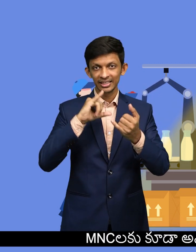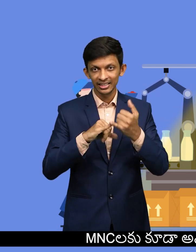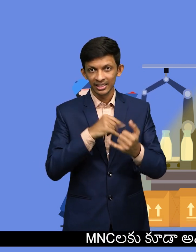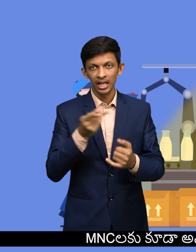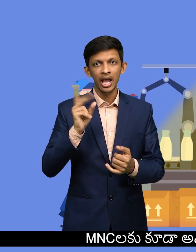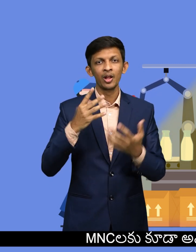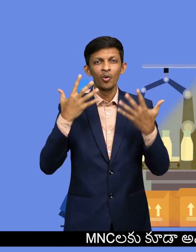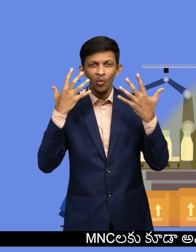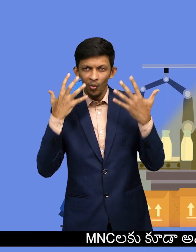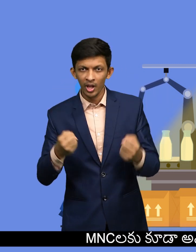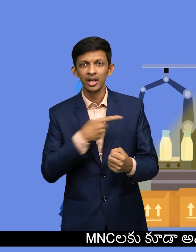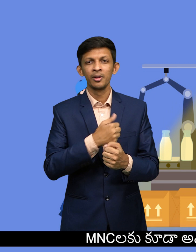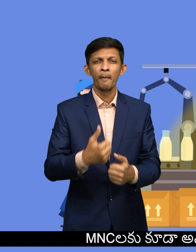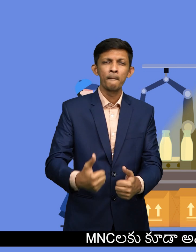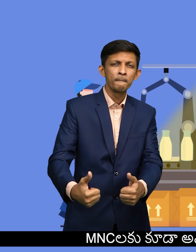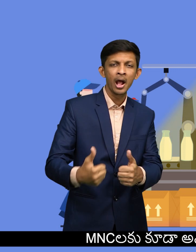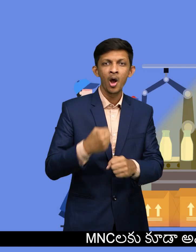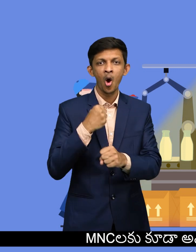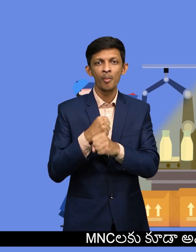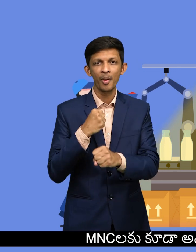ఎంఎన్సీలకు కూడా అనుకూలమైన ప్రభుత్వం అవసరం.